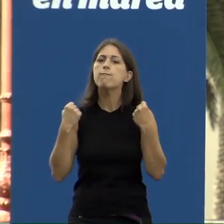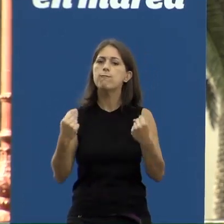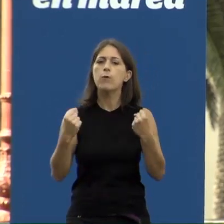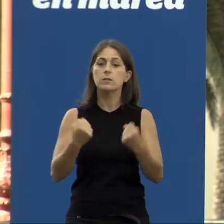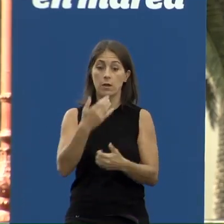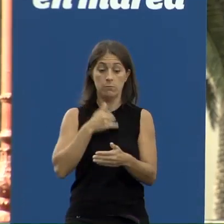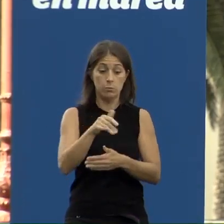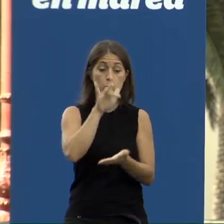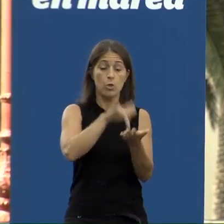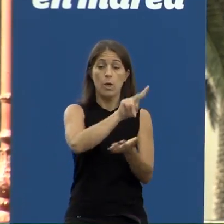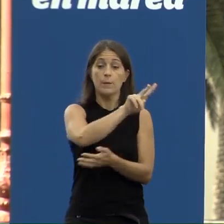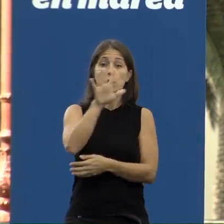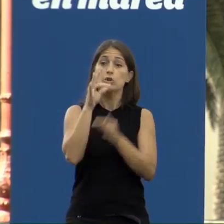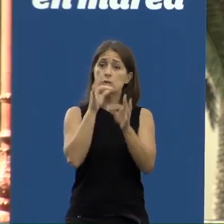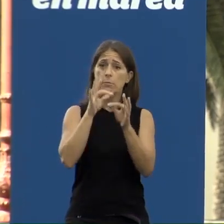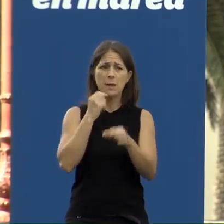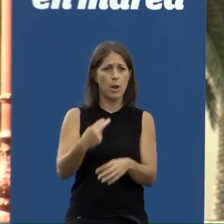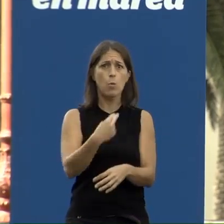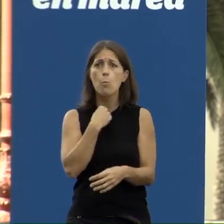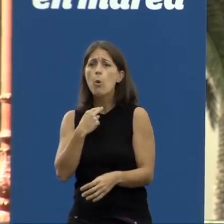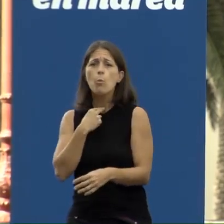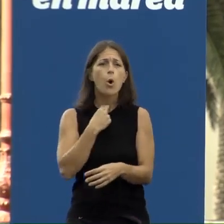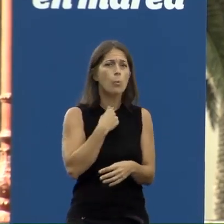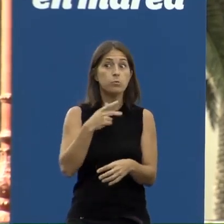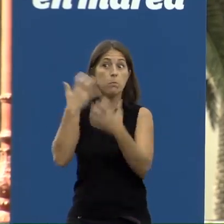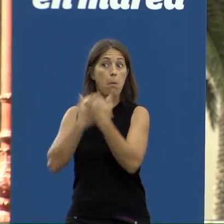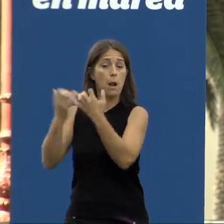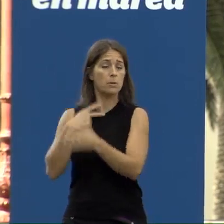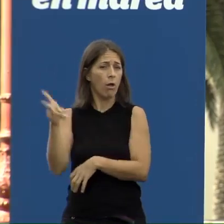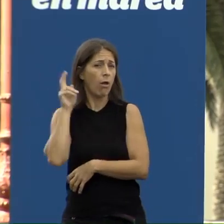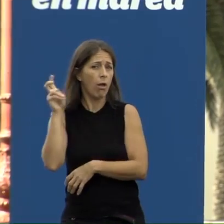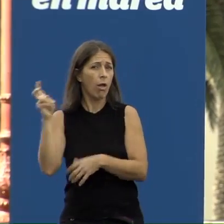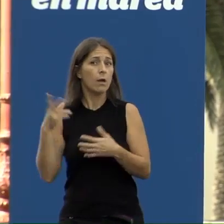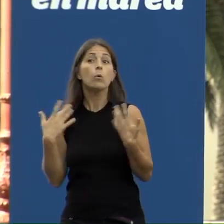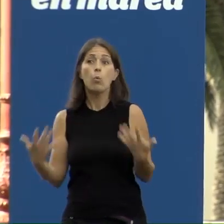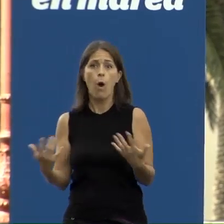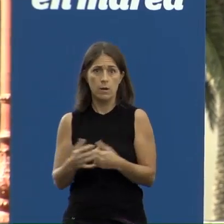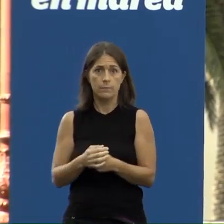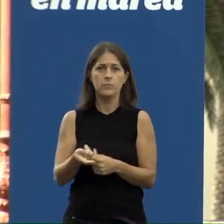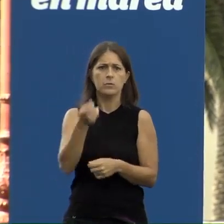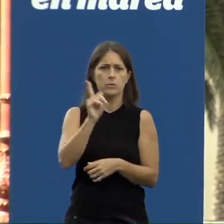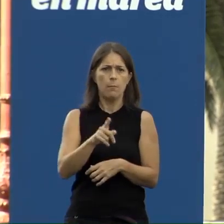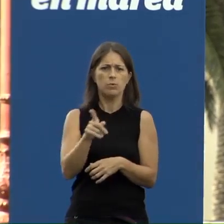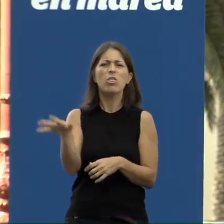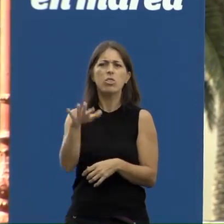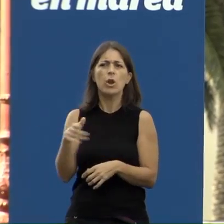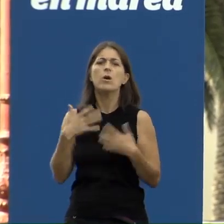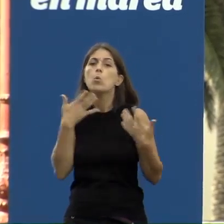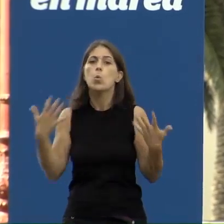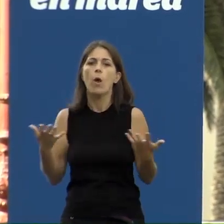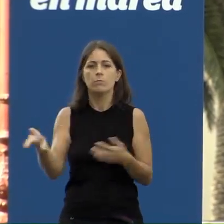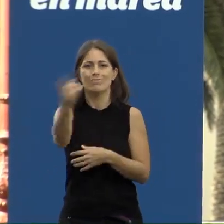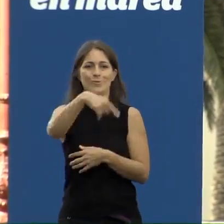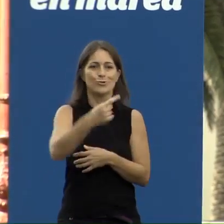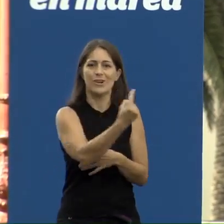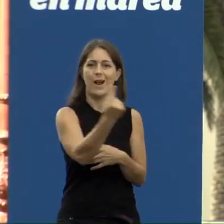próximo 25 de setembro as voces que se van escoitar no Parlamento Galego, as voces que se van escoitar en San Caetano, son as de todas